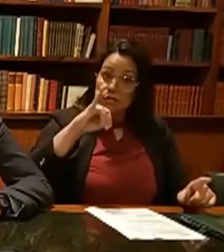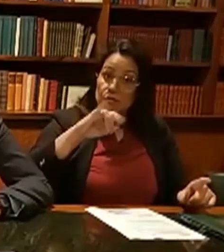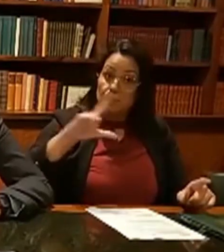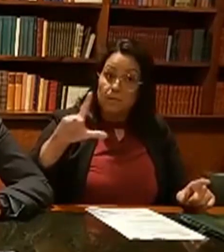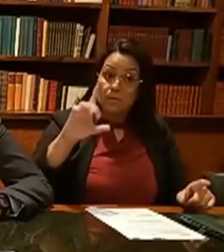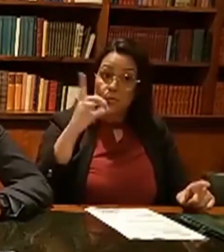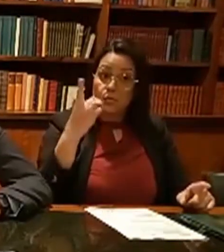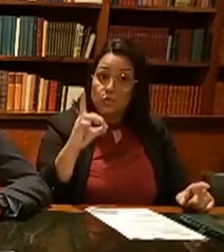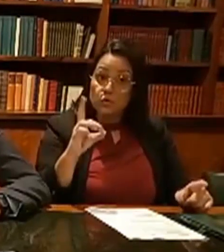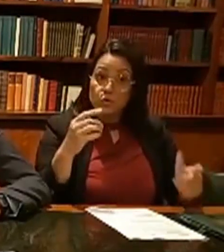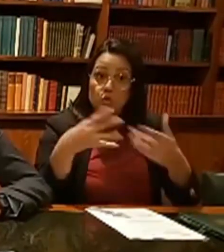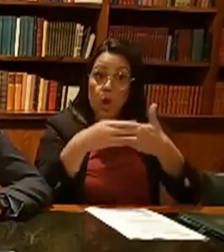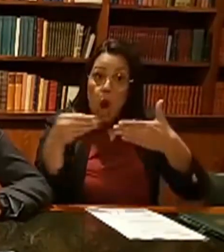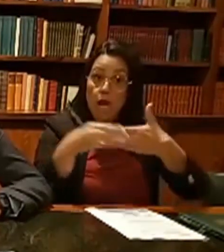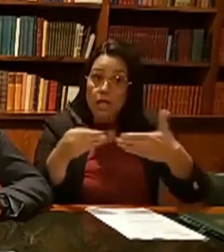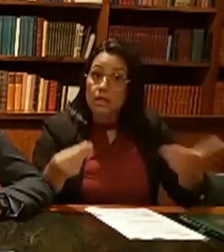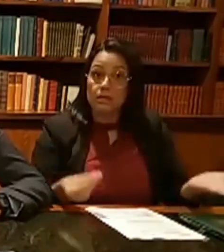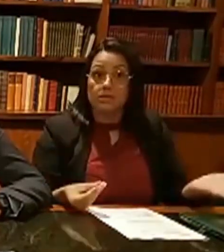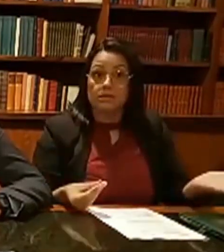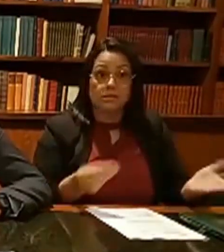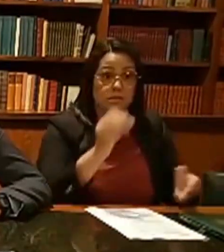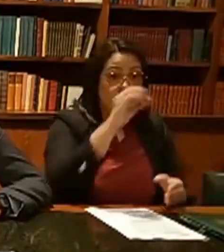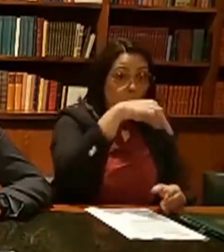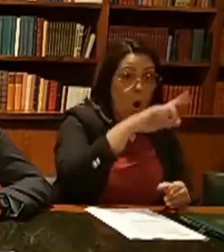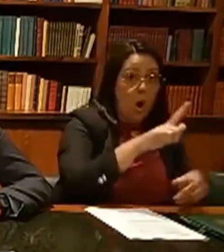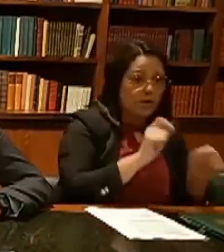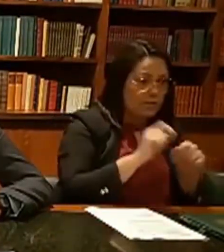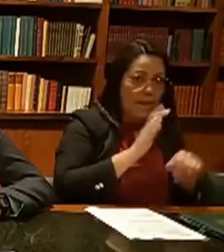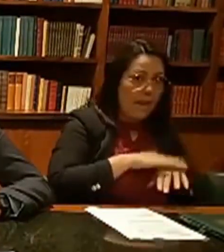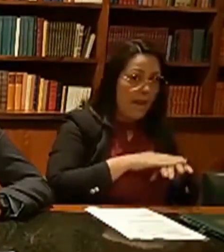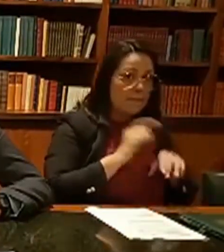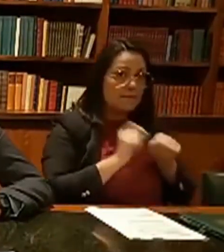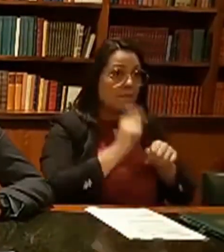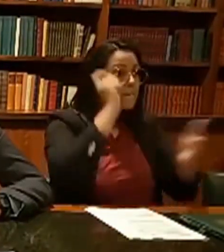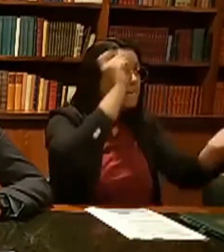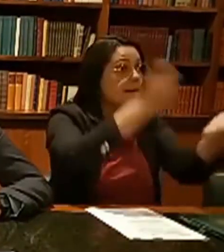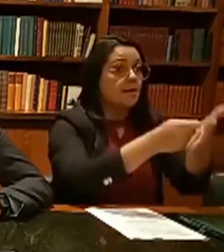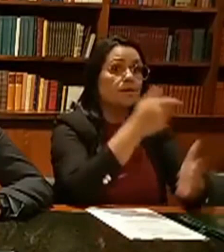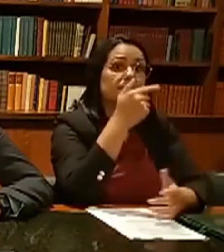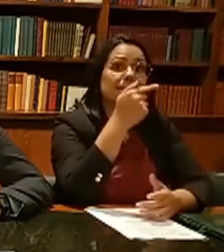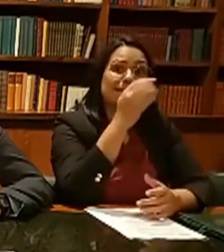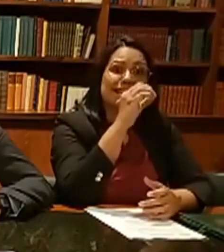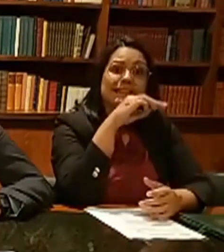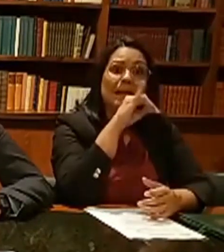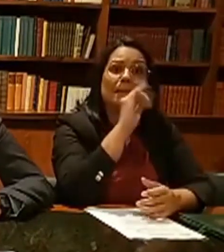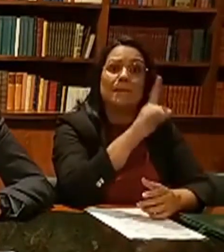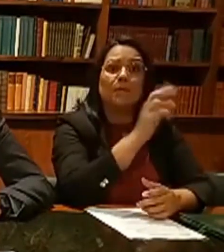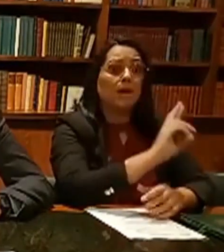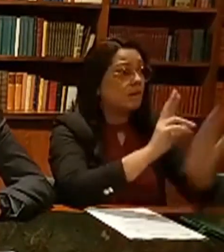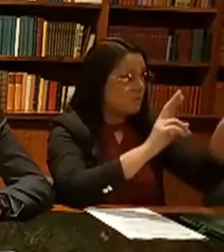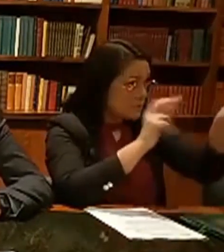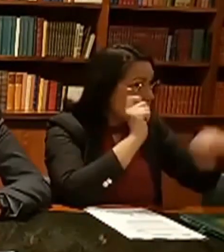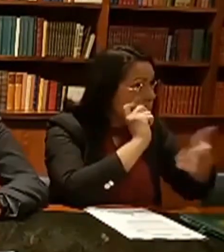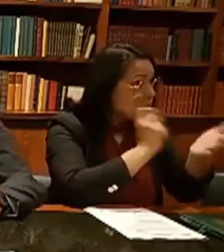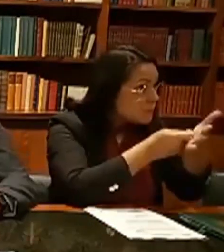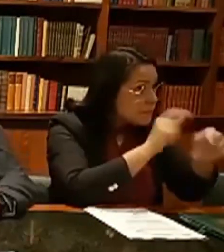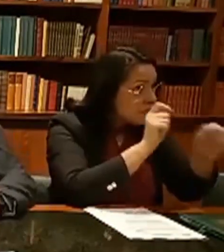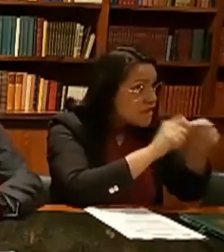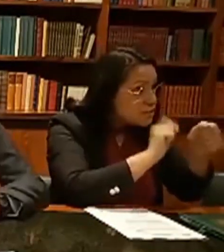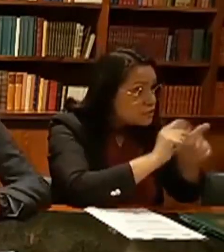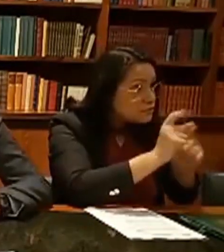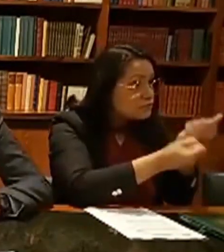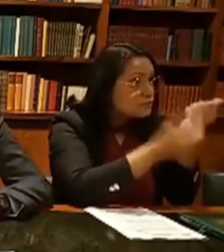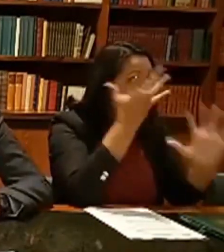queimada pela ong é uma ong contratou e pagou 70 milhões de fotografia de queimado pelo sol além da onu